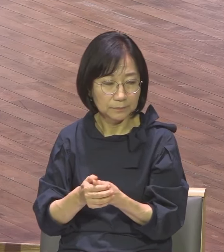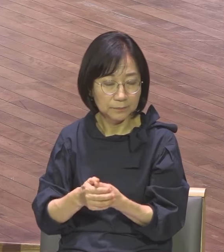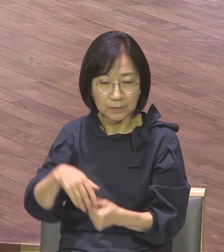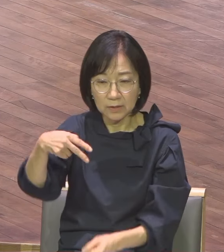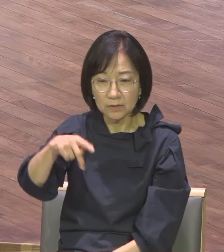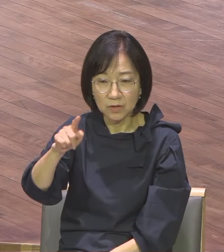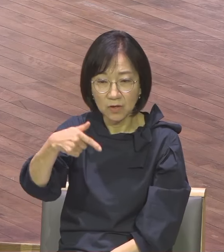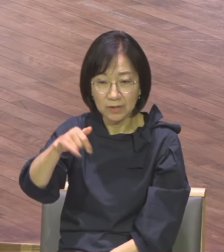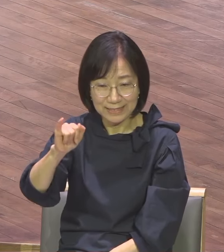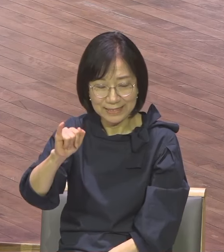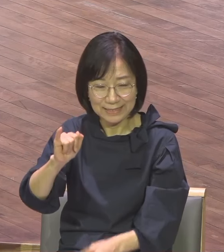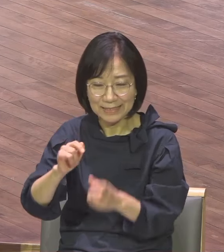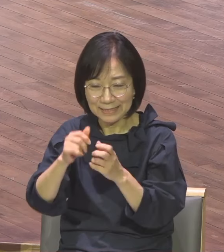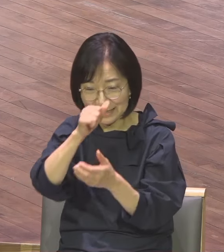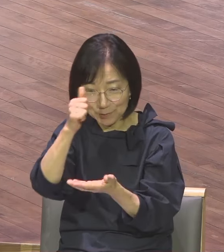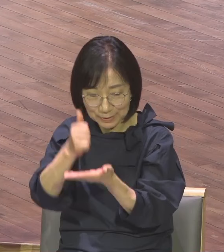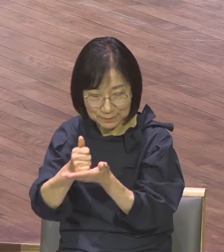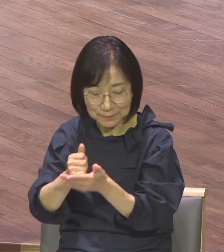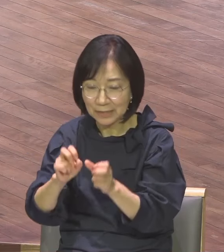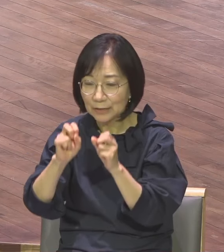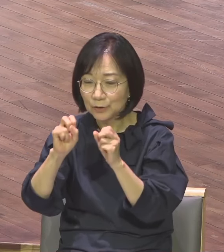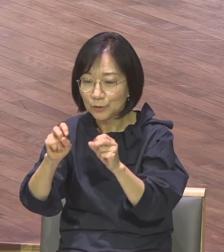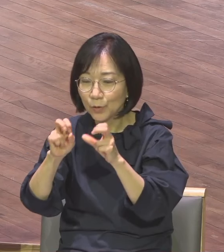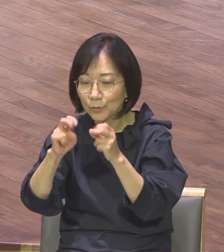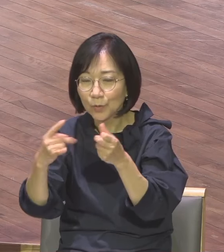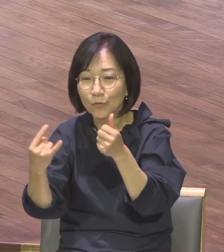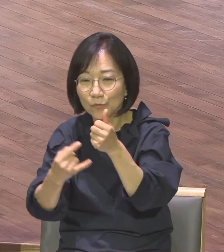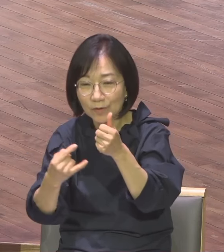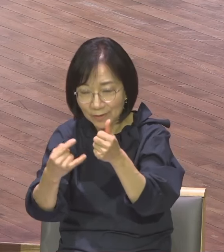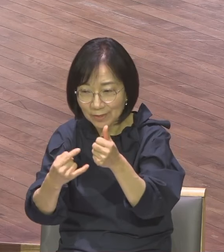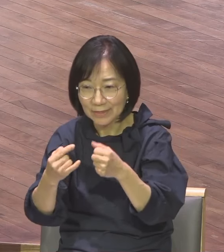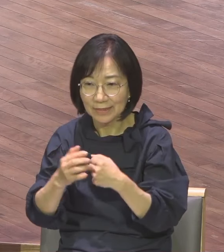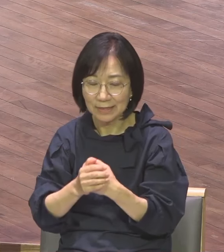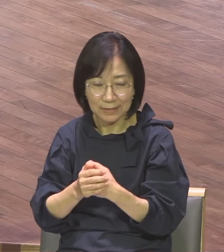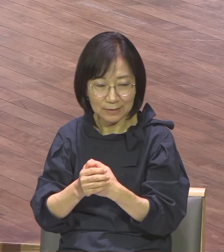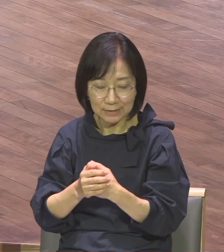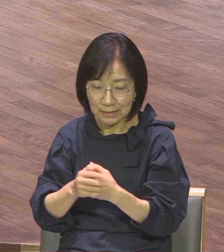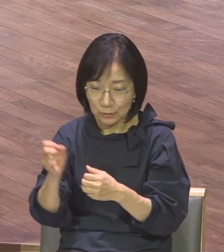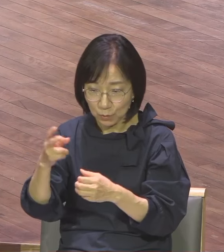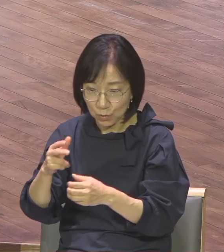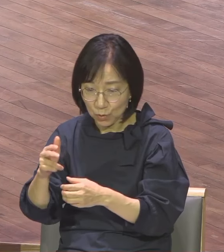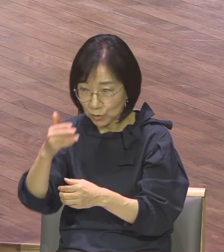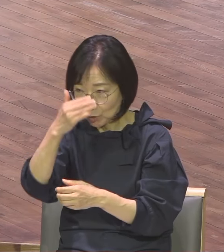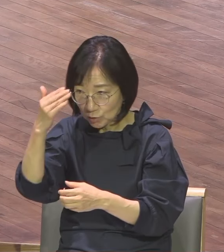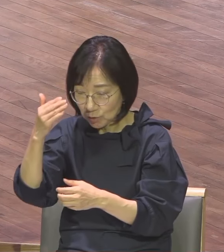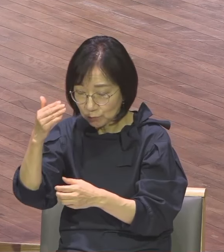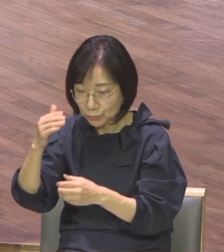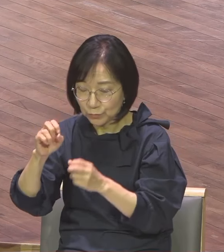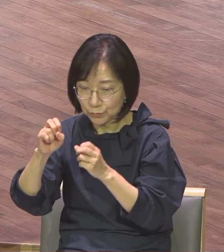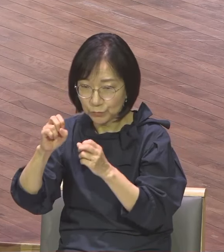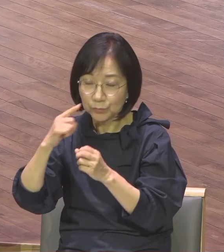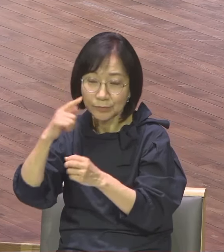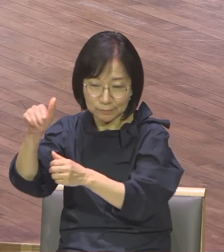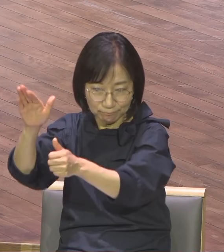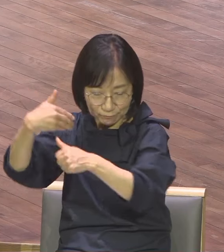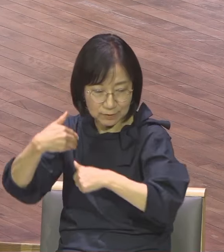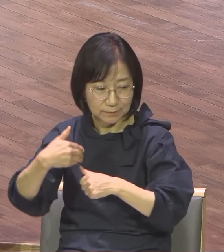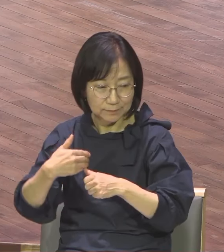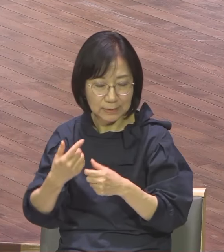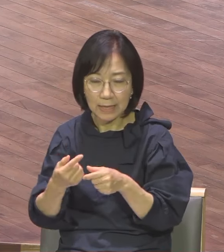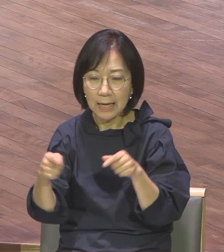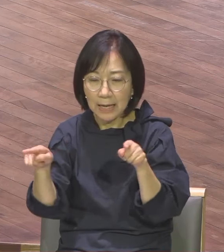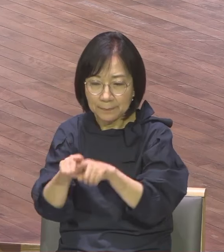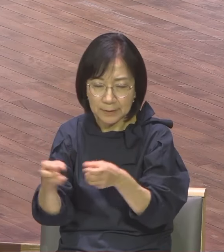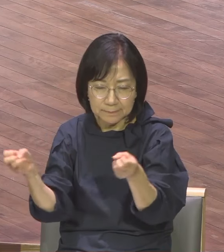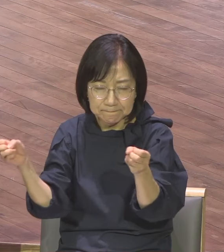이 선교위원장하고 우리 저 청년회 담당 선생님 정신없어 오래가지고 같이 이렇게 이야기하고